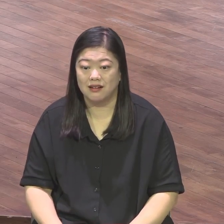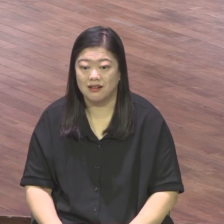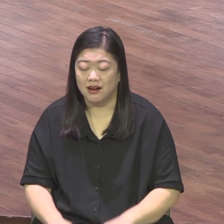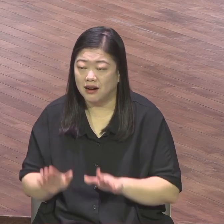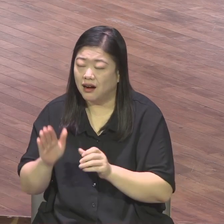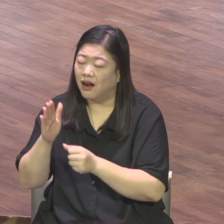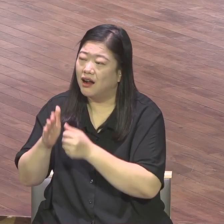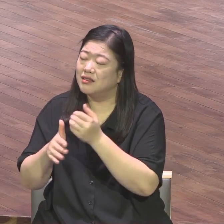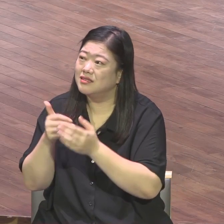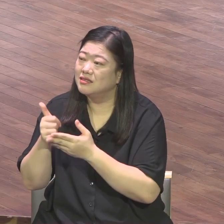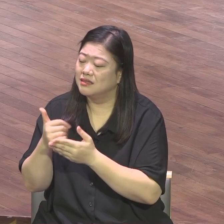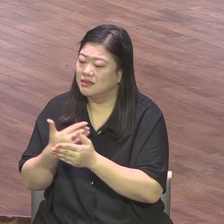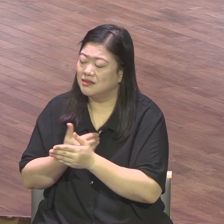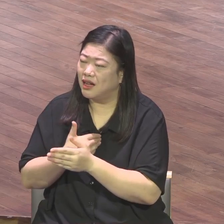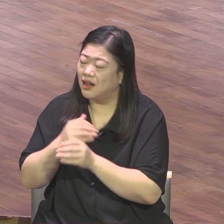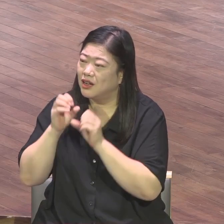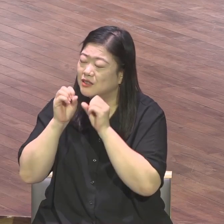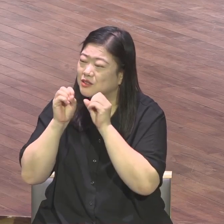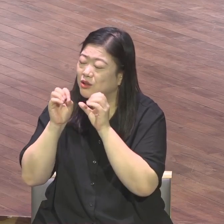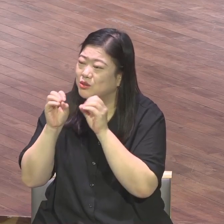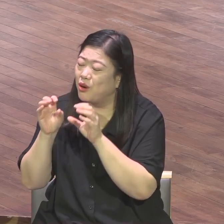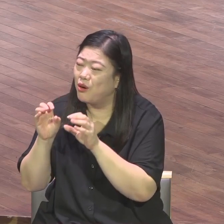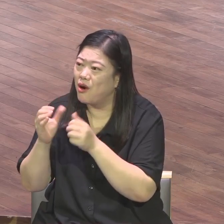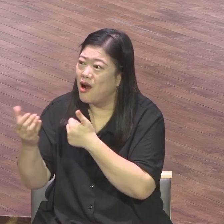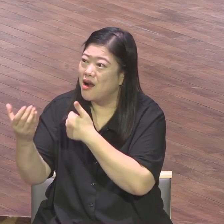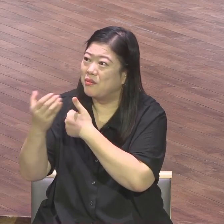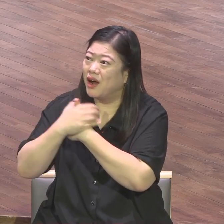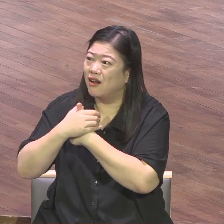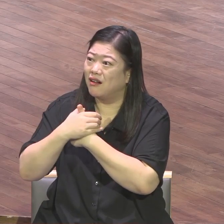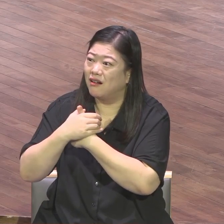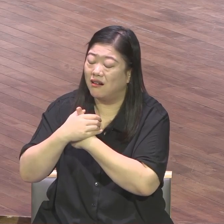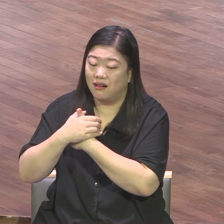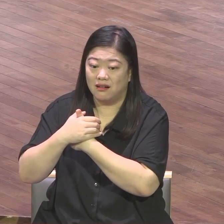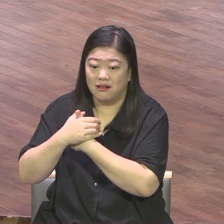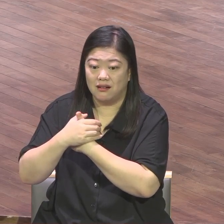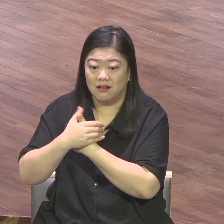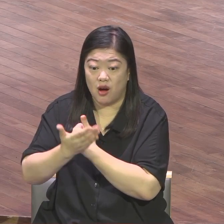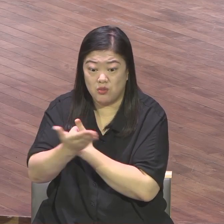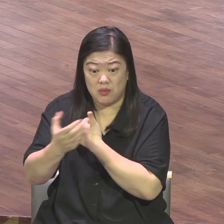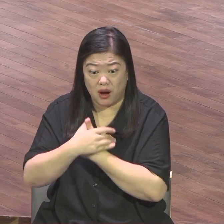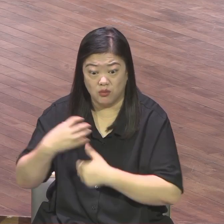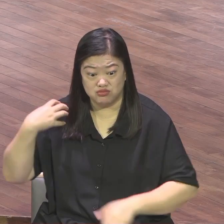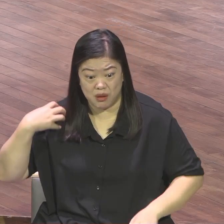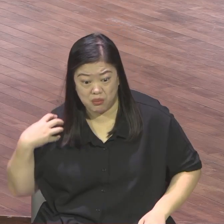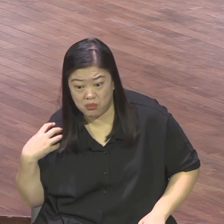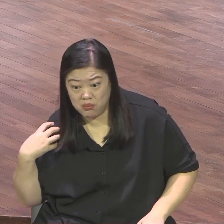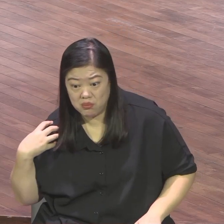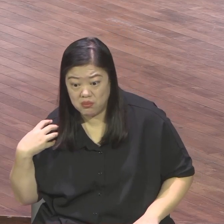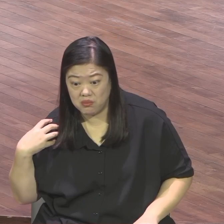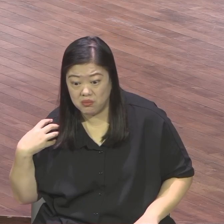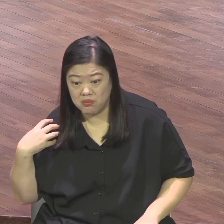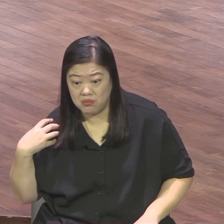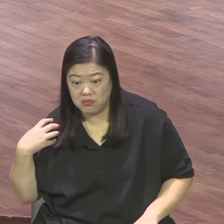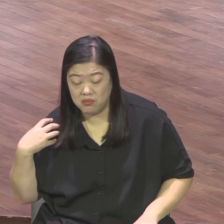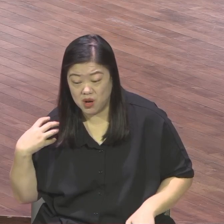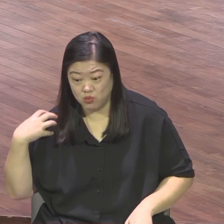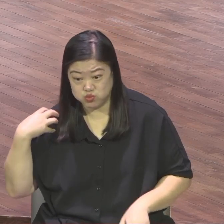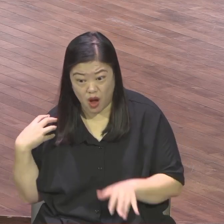감격해서 부담은 종교입니다. 힘들다 종교입니다. 그거 복음 아니에요. 너무